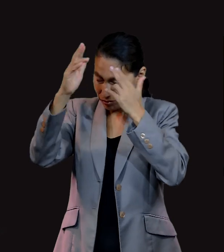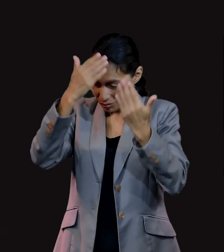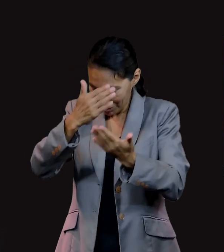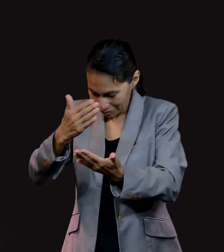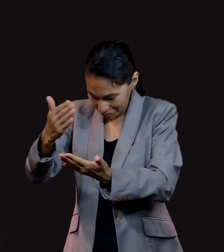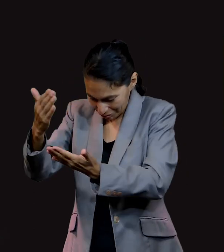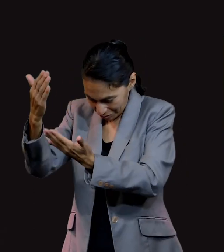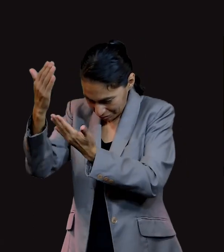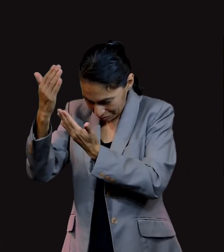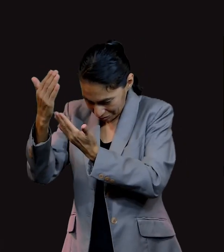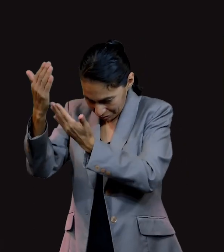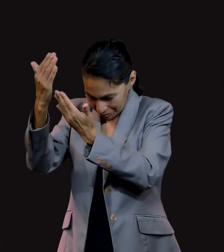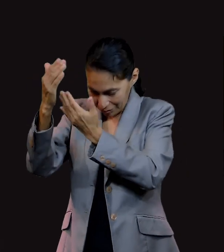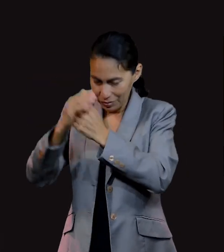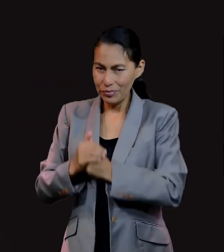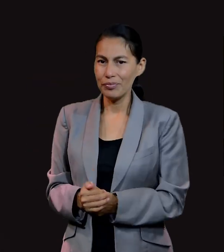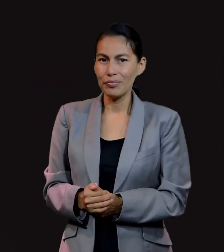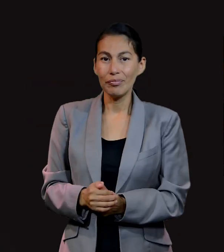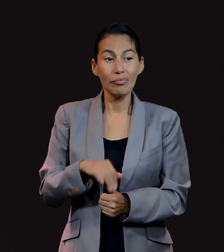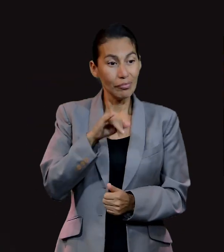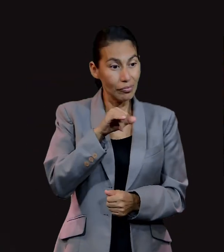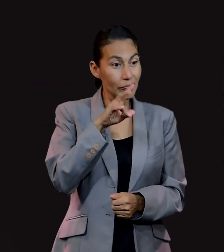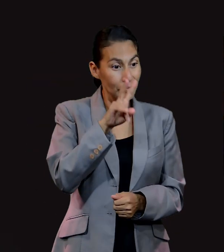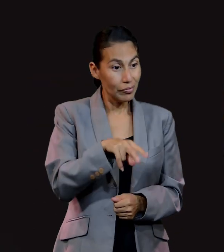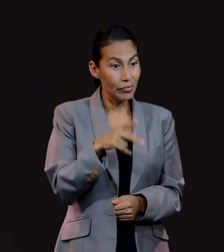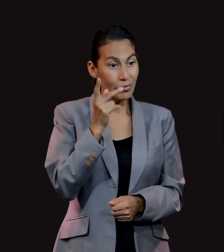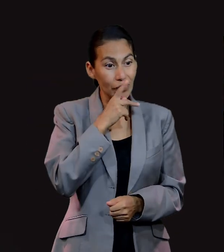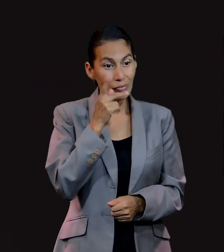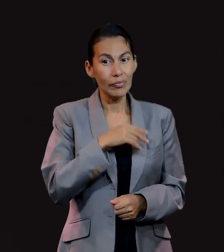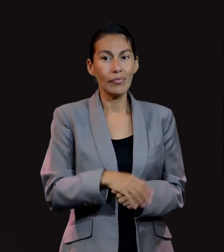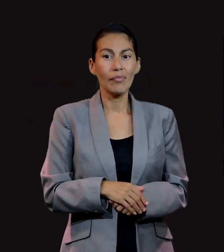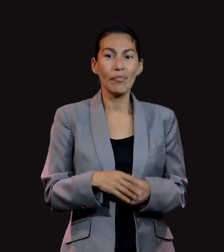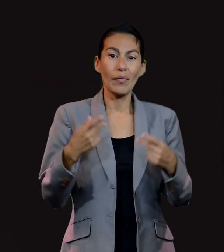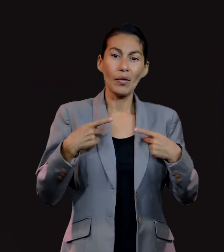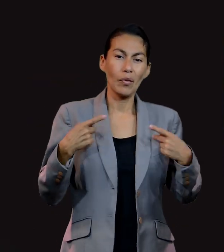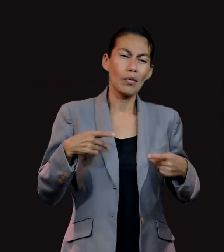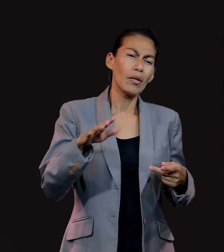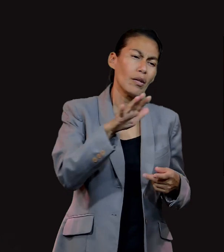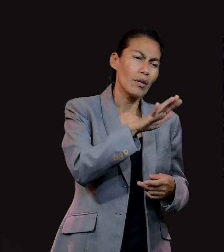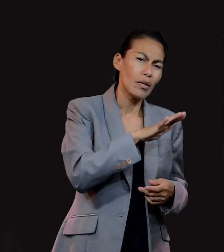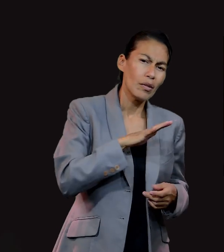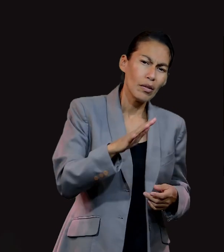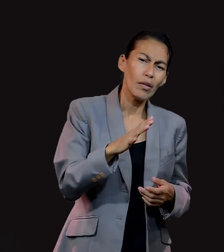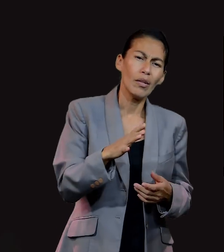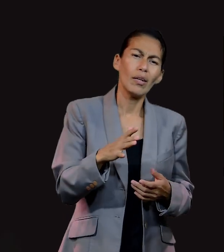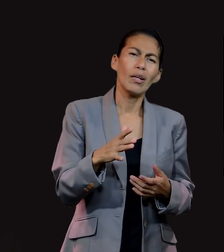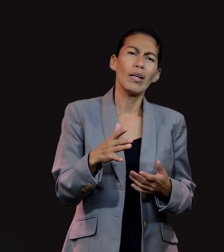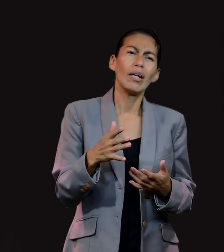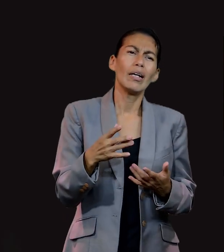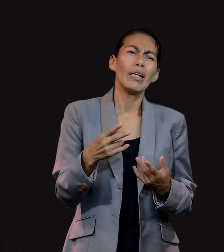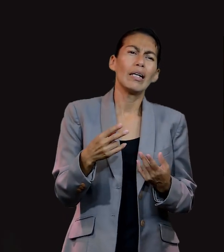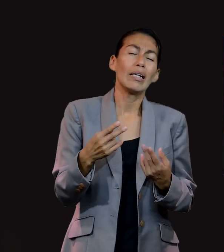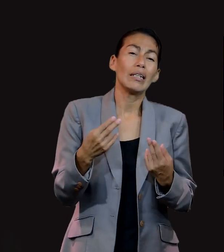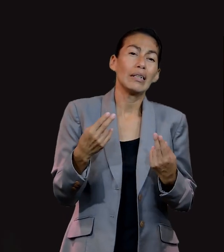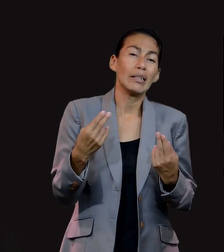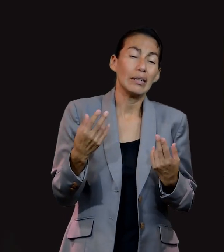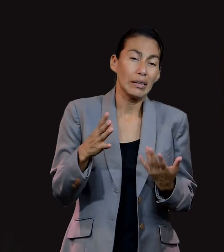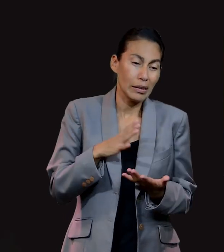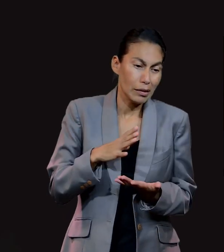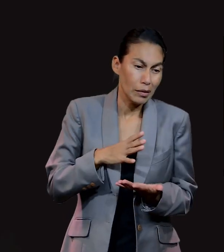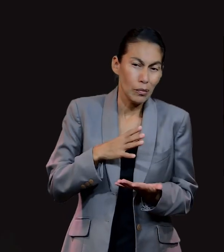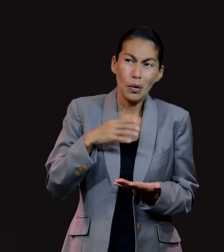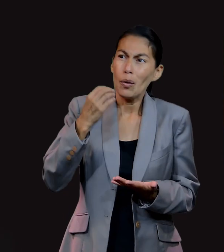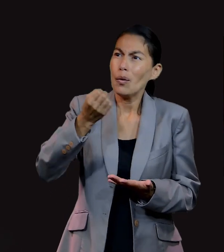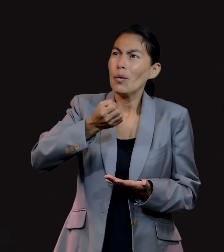para honra y gloria de Dios definitivamente pastor todos tenemos al alcance ese poder infinito que